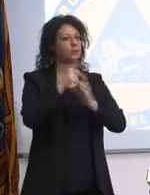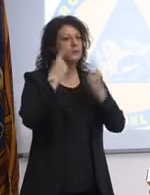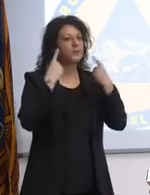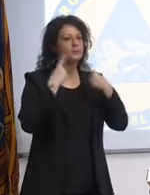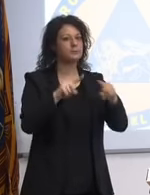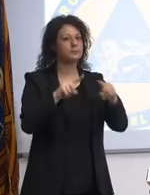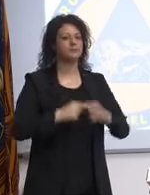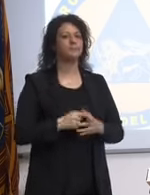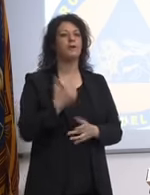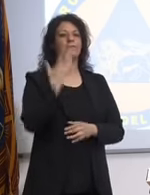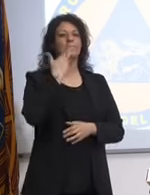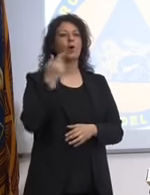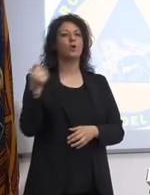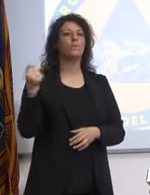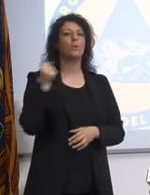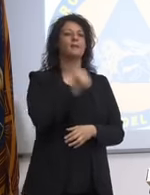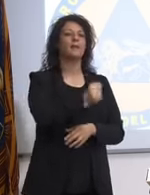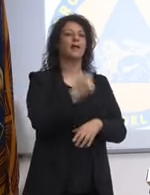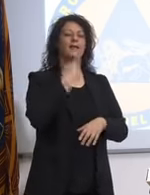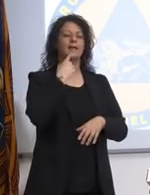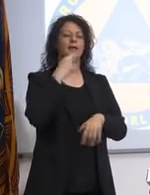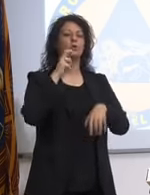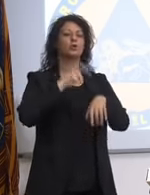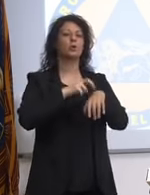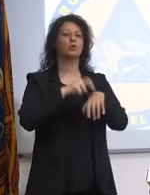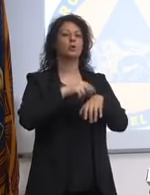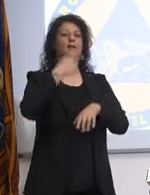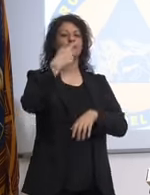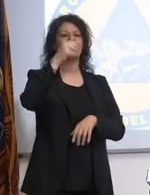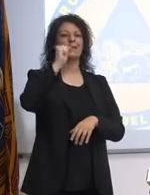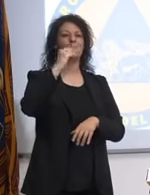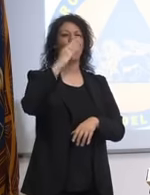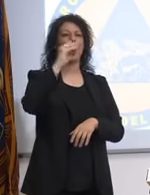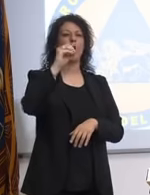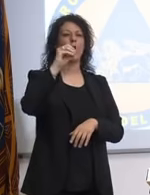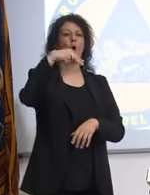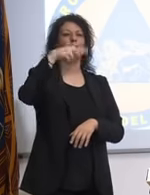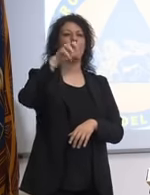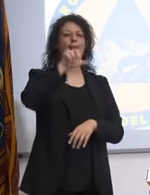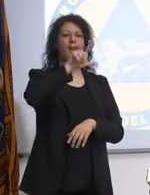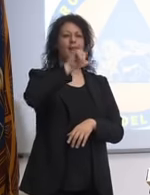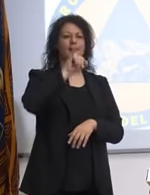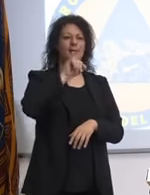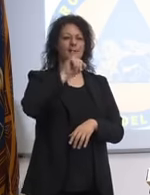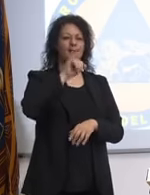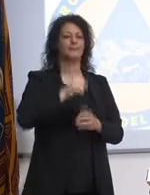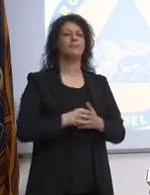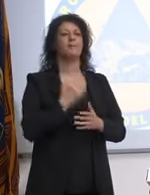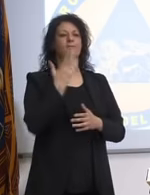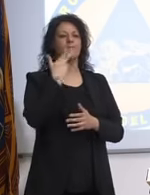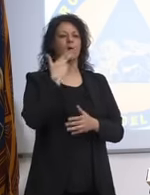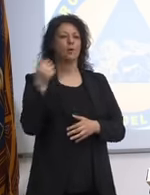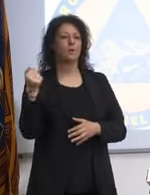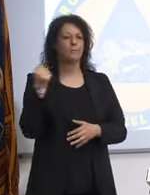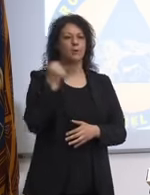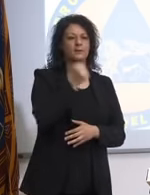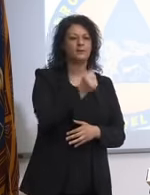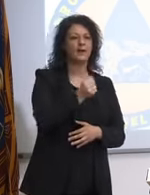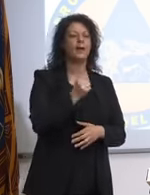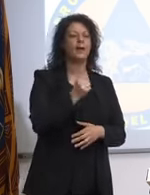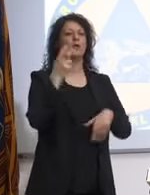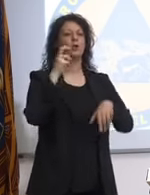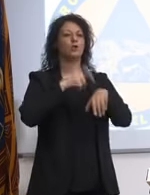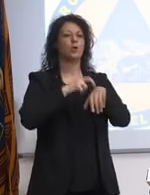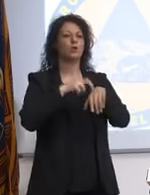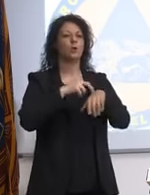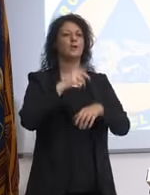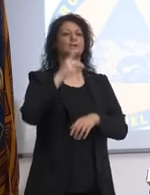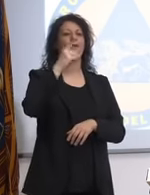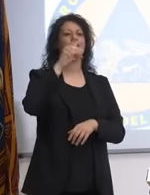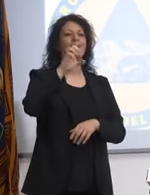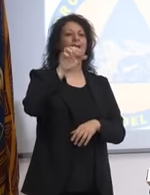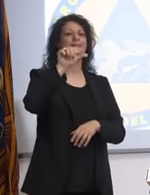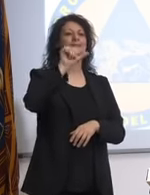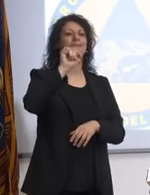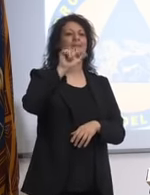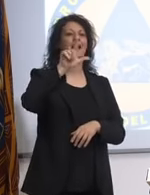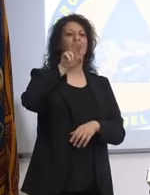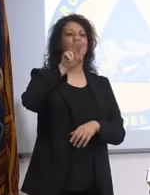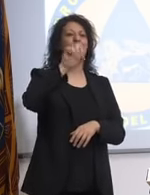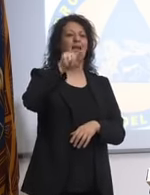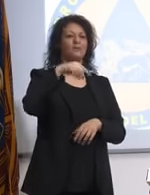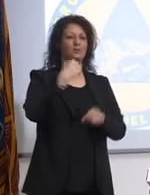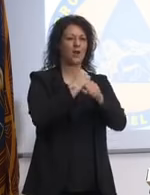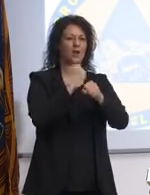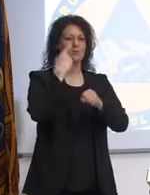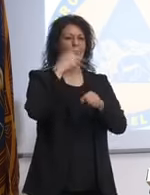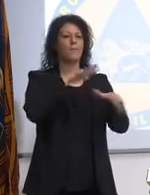Tacconelli, che è un punto di riferimento importante, di portarvi qui la dottoressa De Silvestro per il plasma,